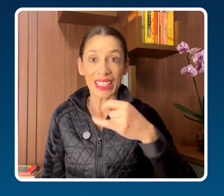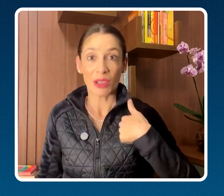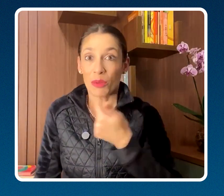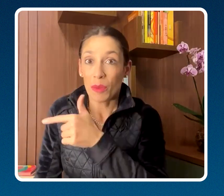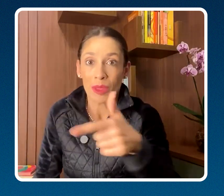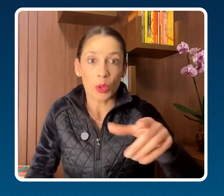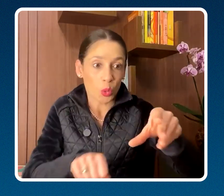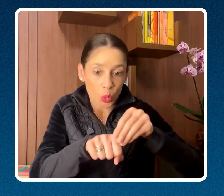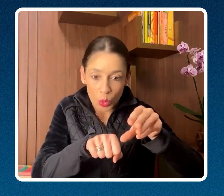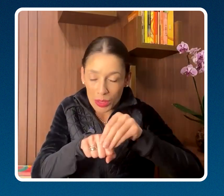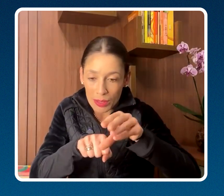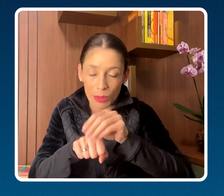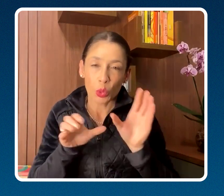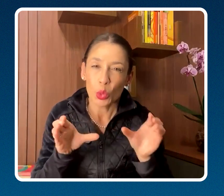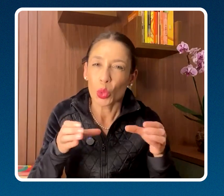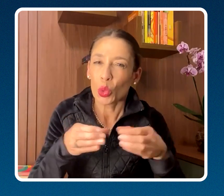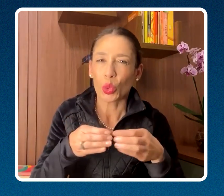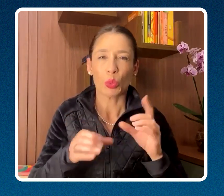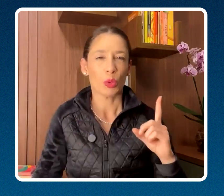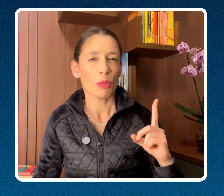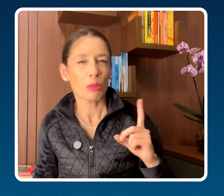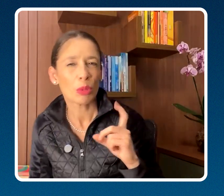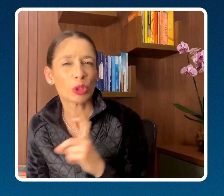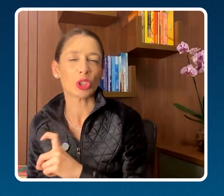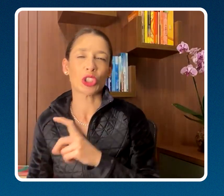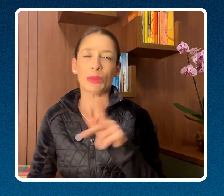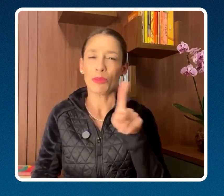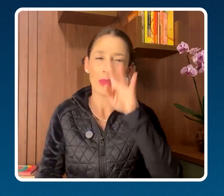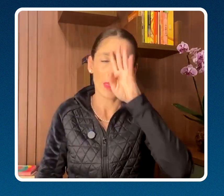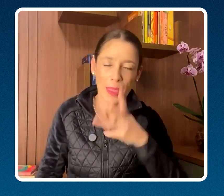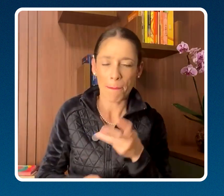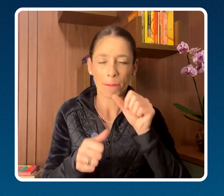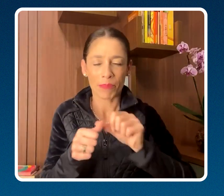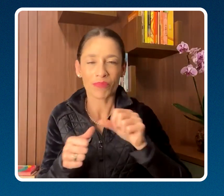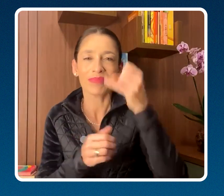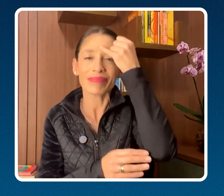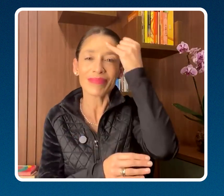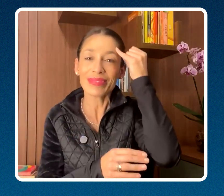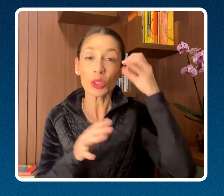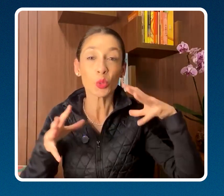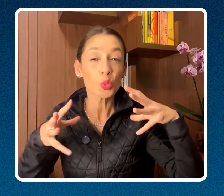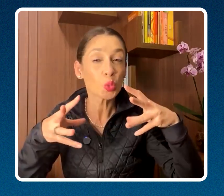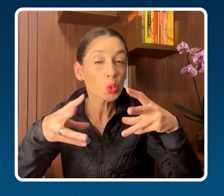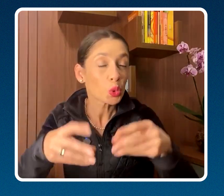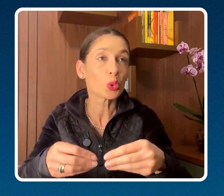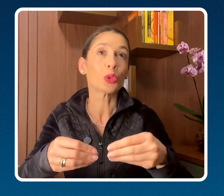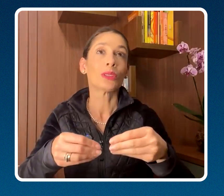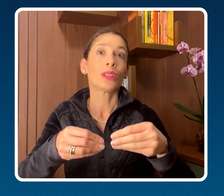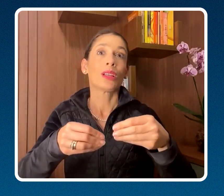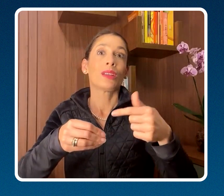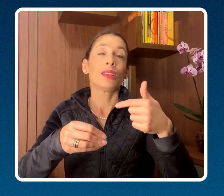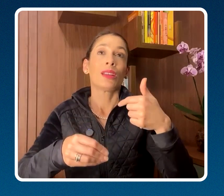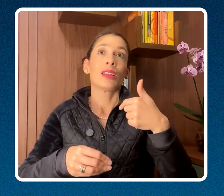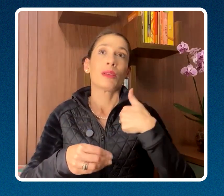apoio do grupo, dos Poti, da senhora, da Paty, da professora Isa e de todo mundo, assim, e eu ia